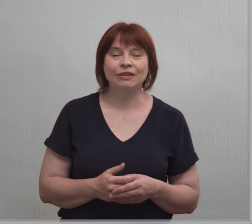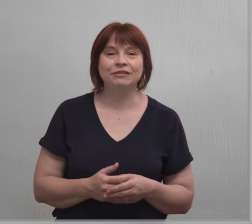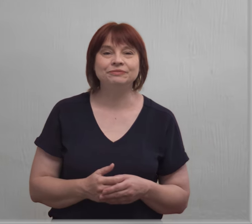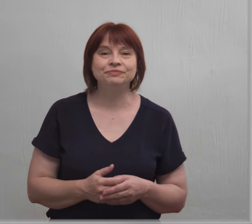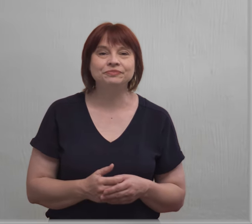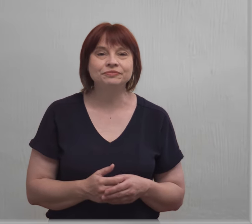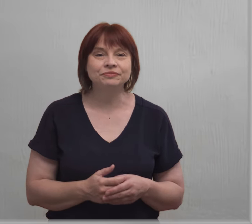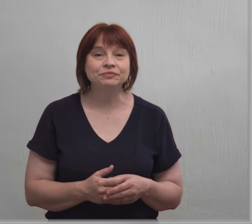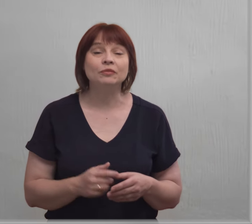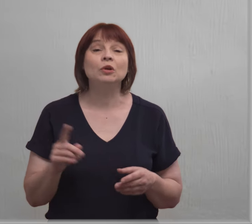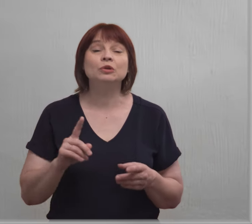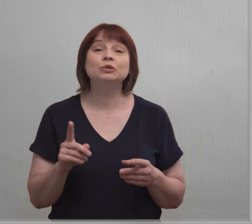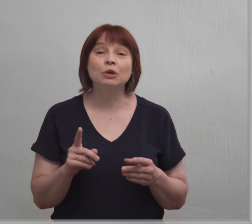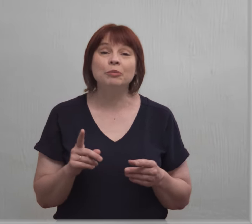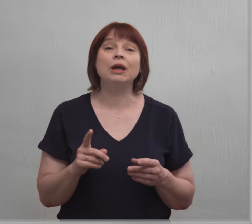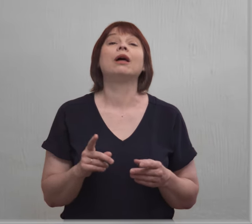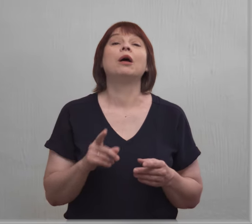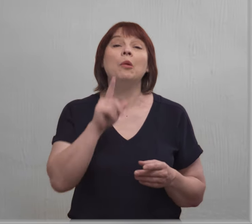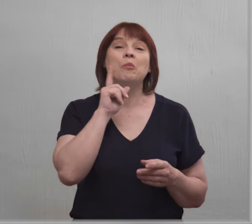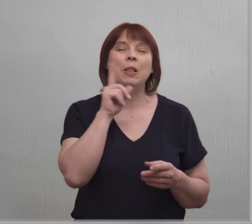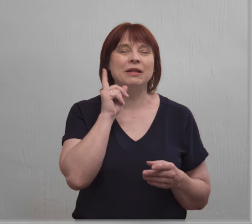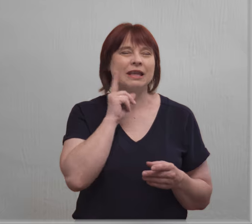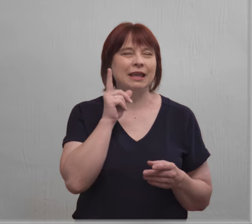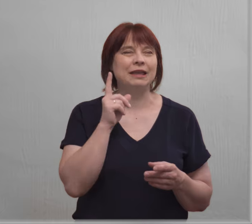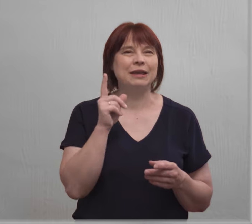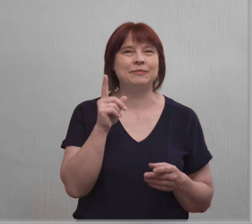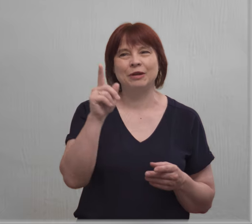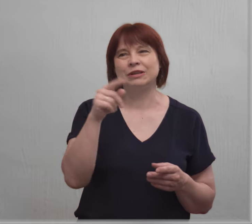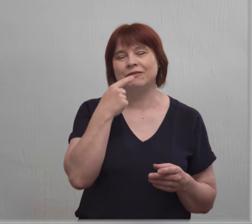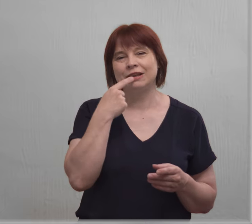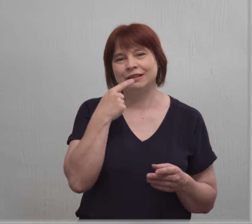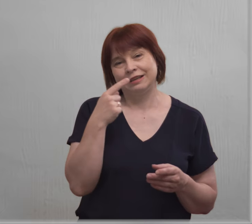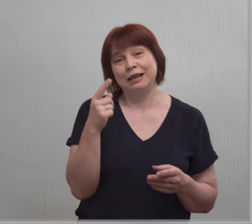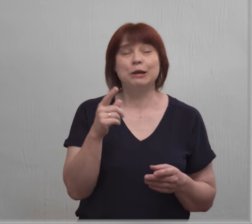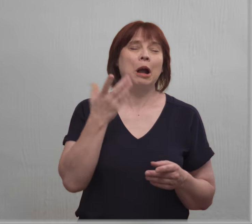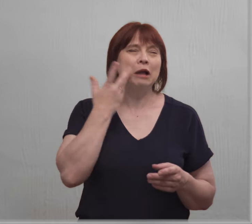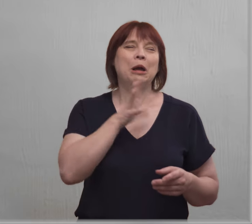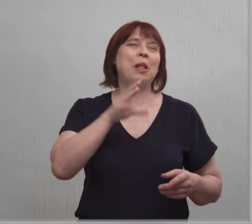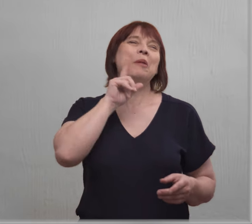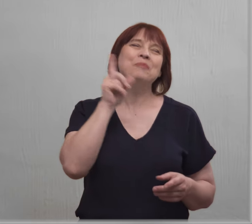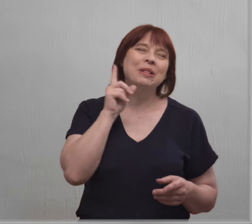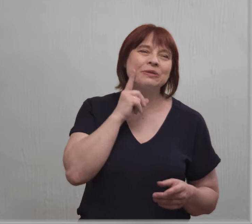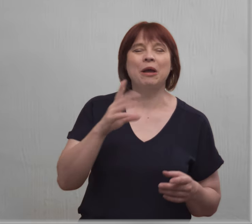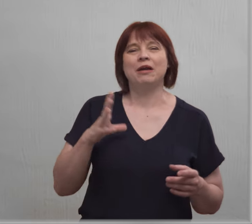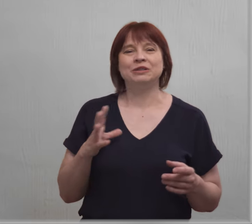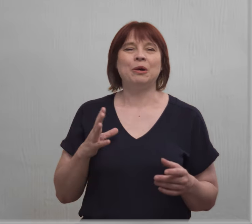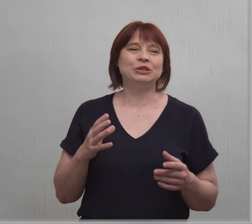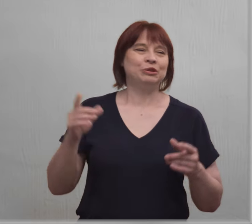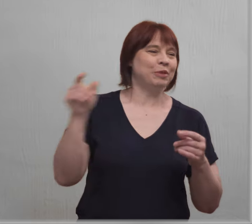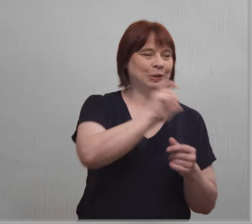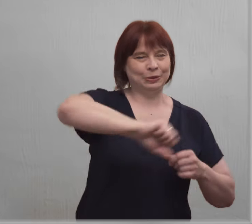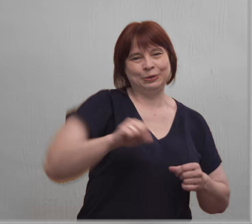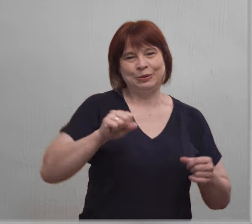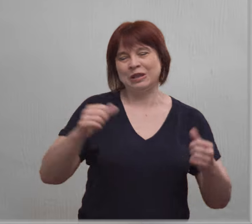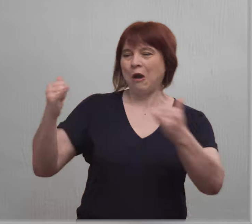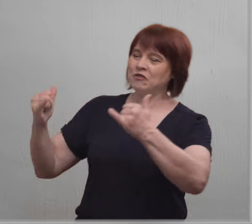в почете быть авторитете у своих друзей, я очень быстро распрощался со своей совестью и перестал ее чувствовать вообще. Ну, вот